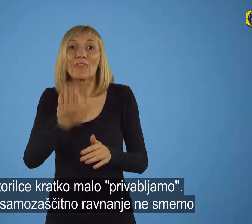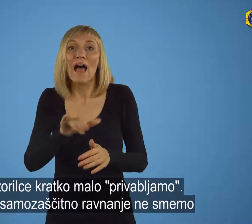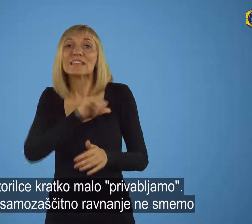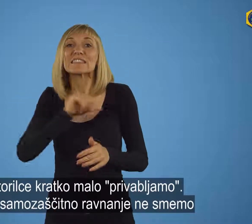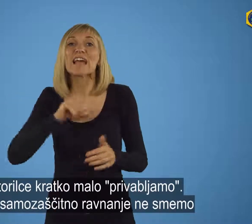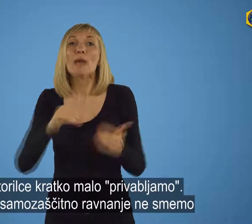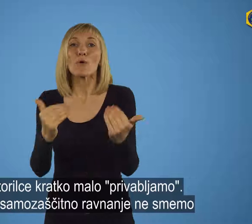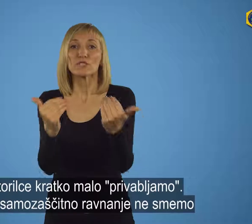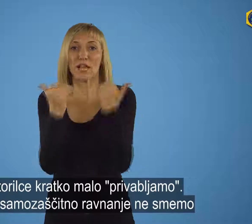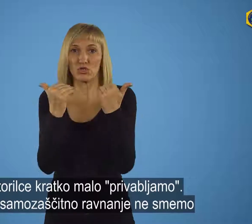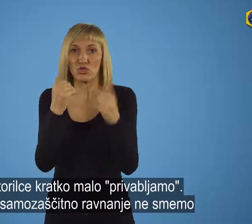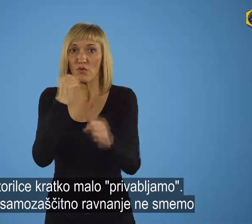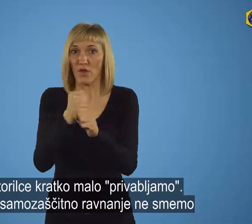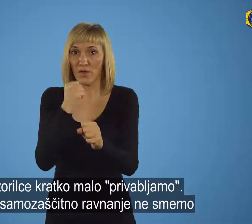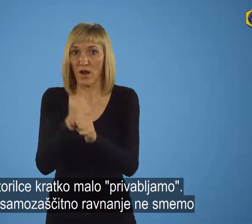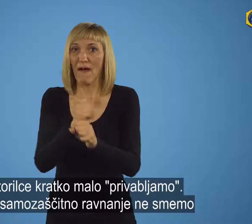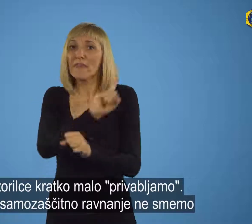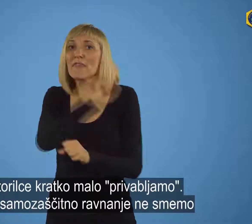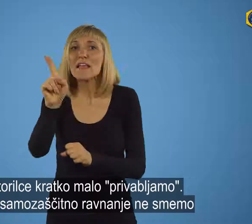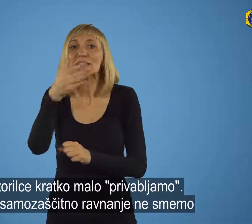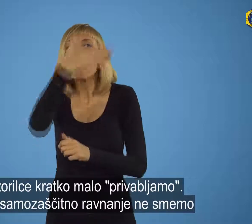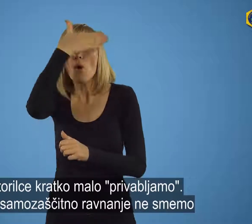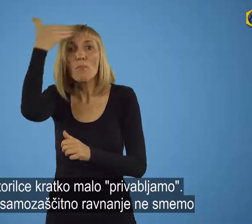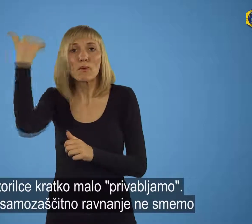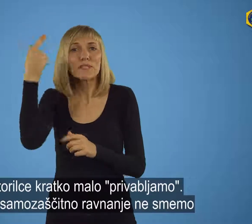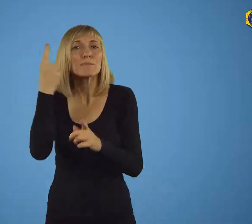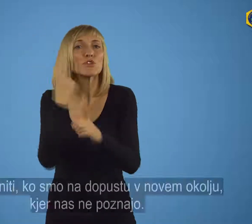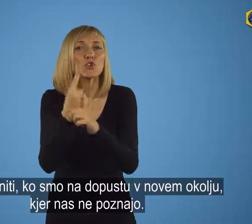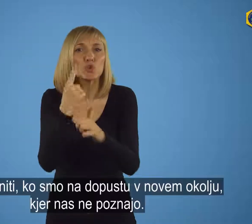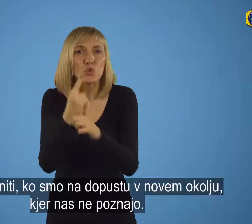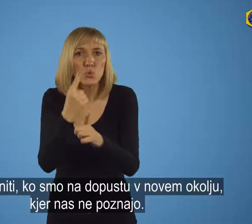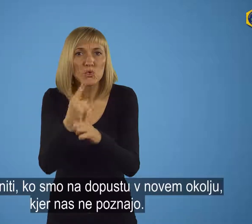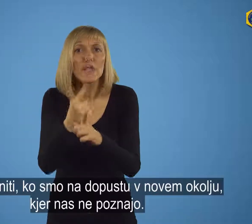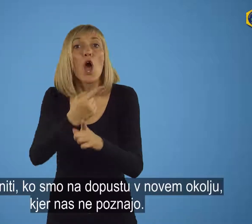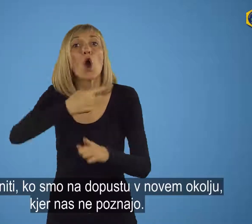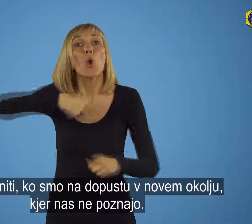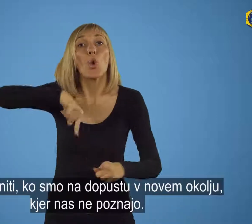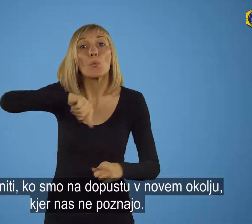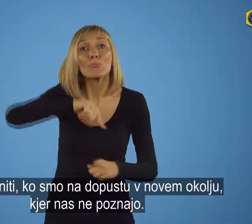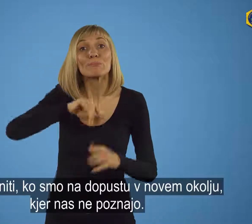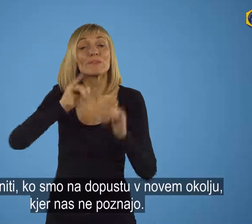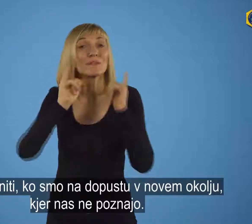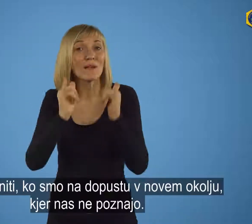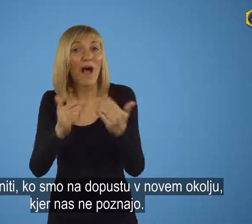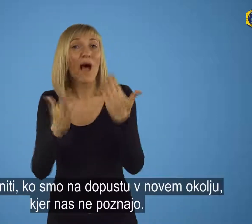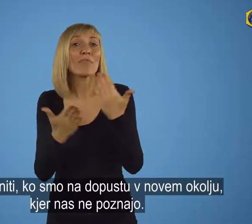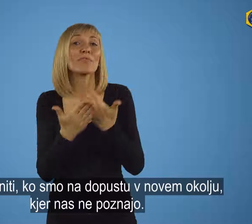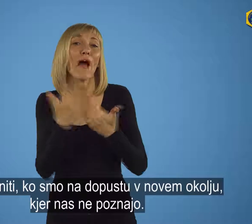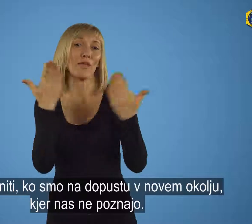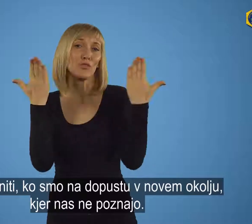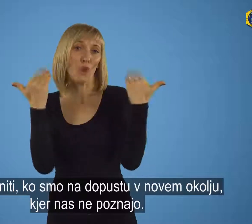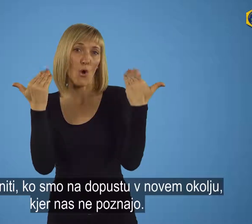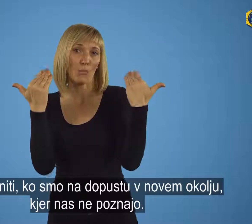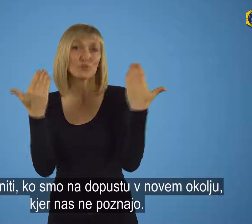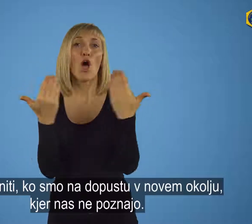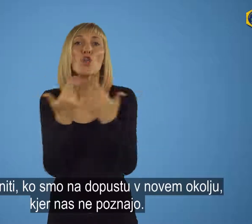Na samozaščitno ravnanje ne smemo pozabiti, niti ko smo na dopustu v novem okolju, kjer nas ne poznajo.